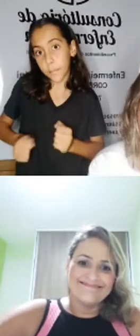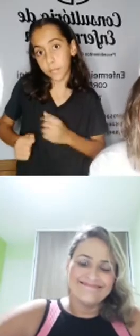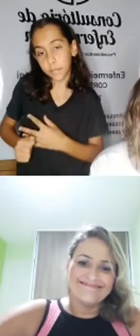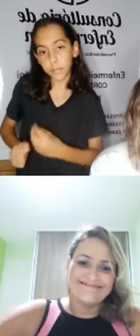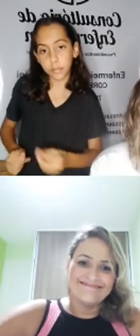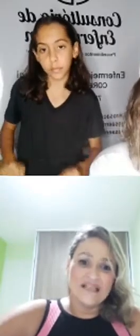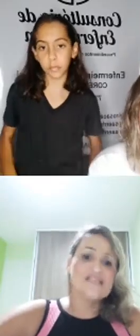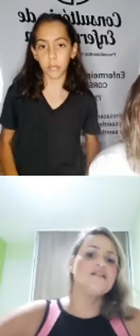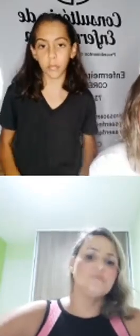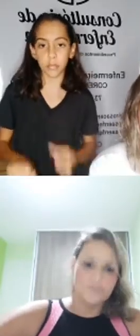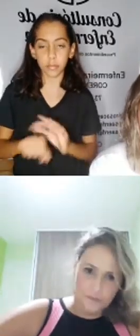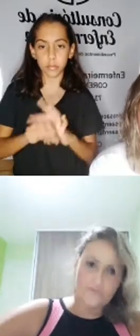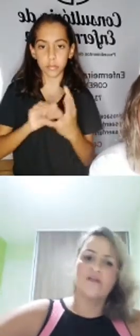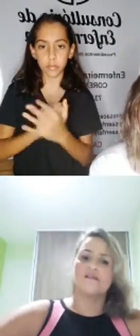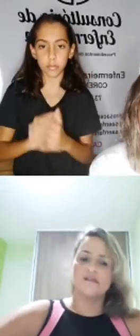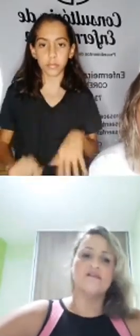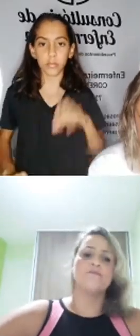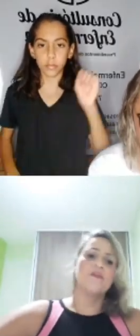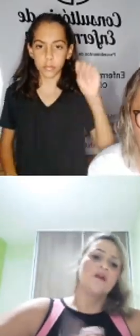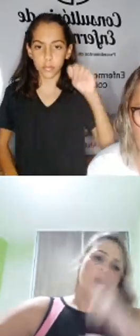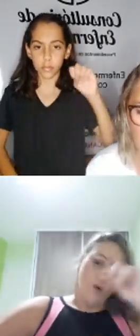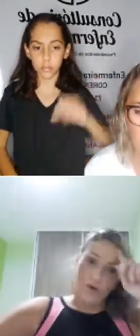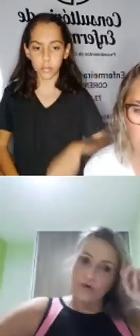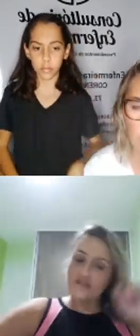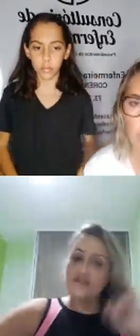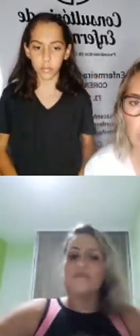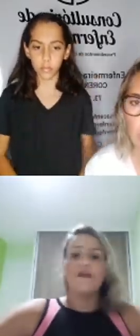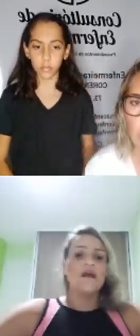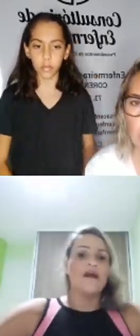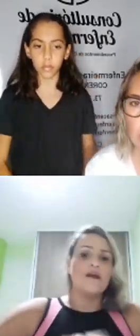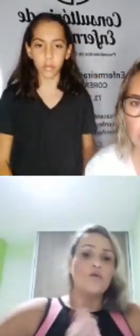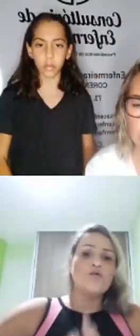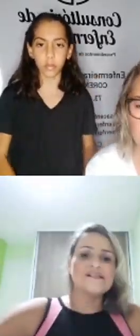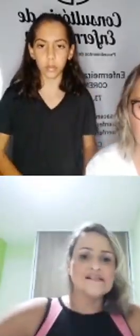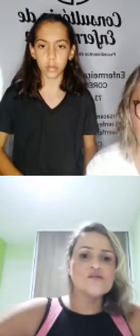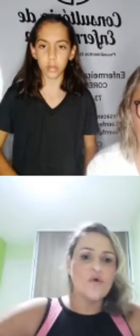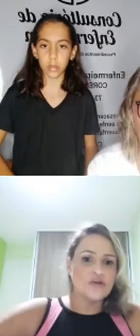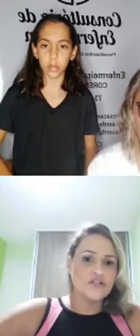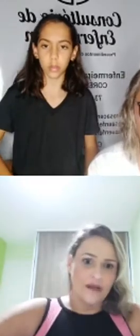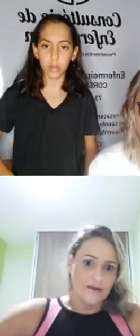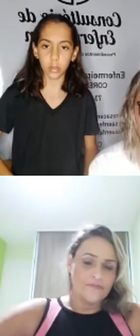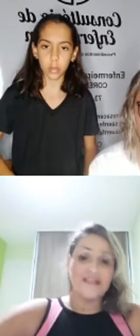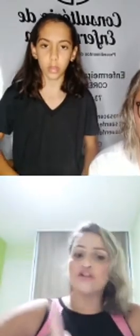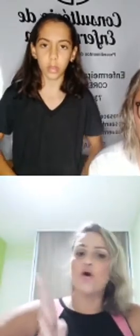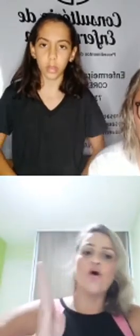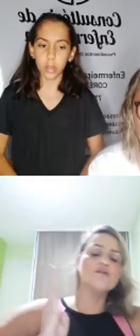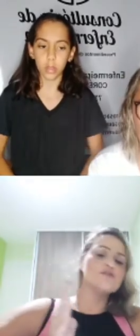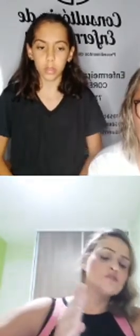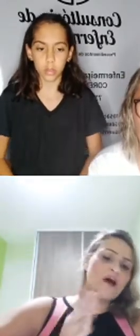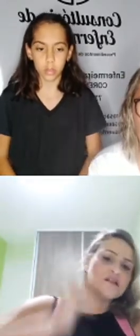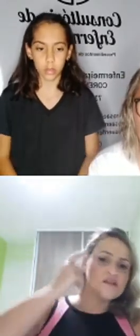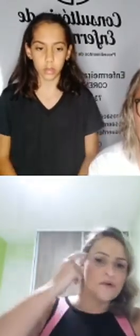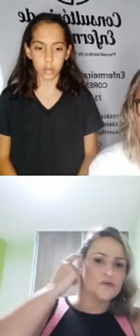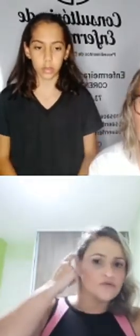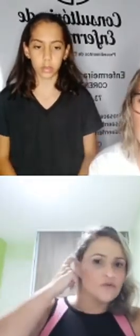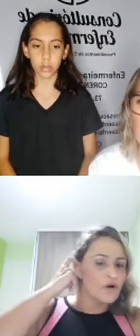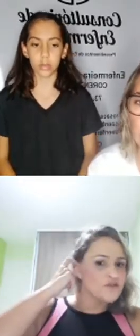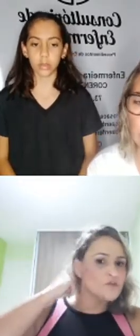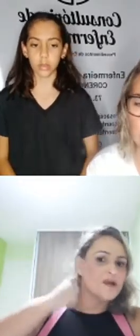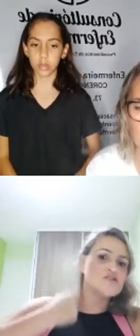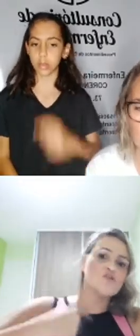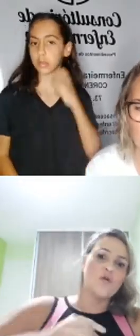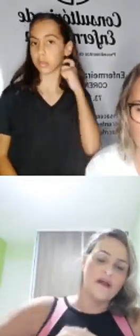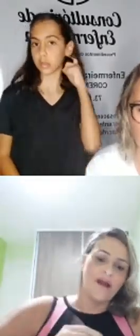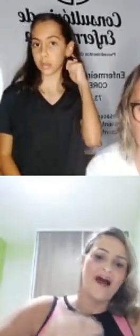amamentar? Sim, sim. Hoje, o consenso hoje em todos os países por onde o